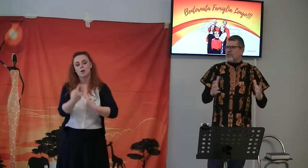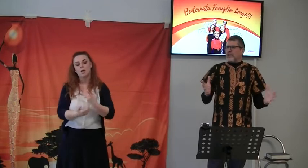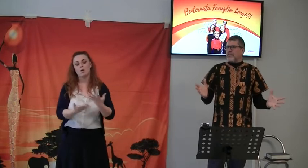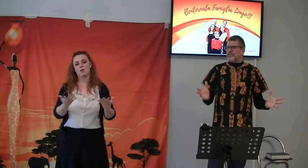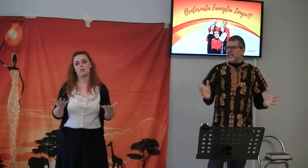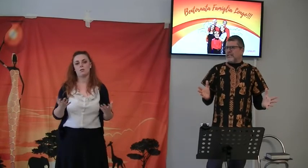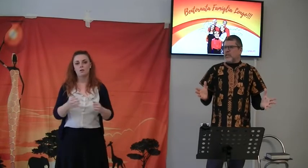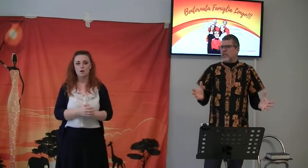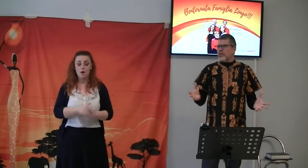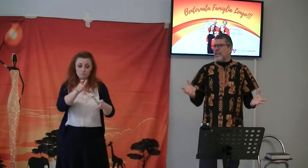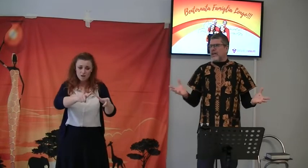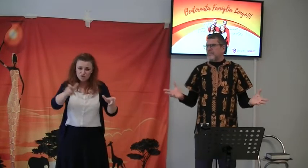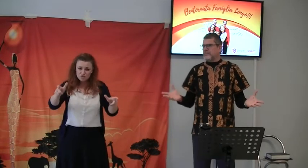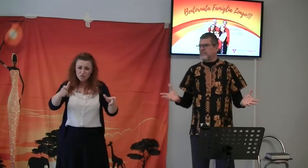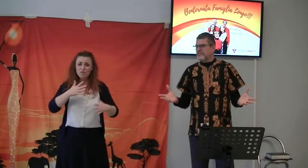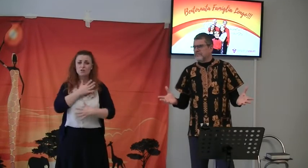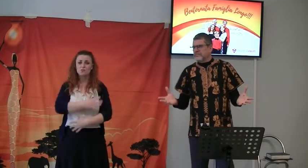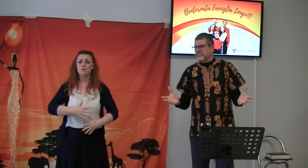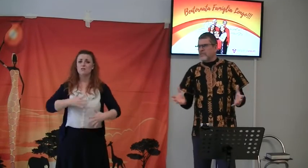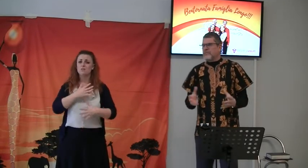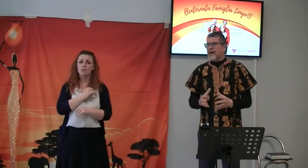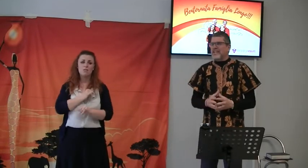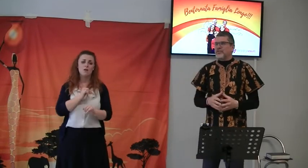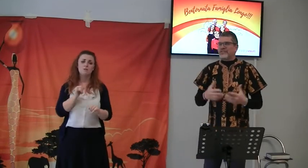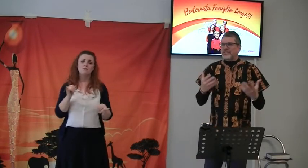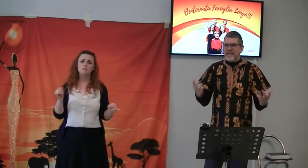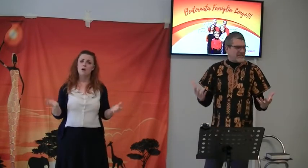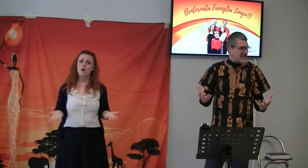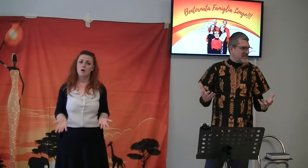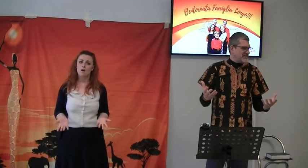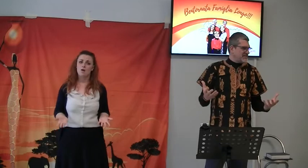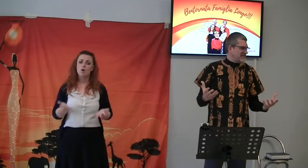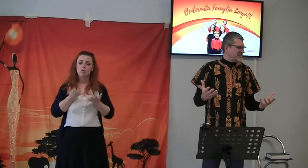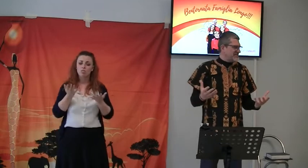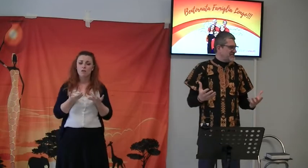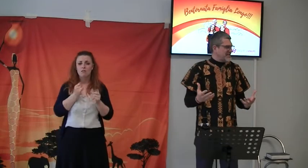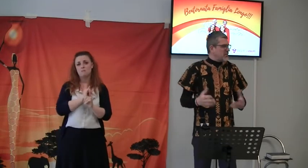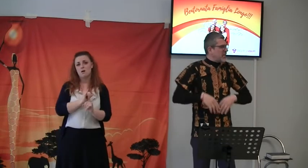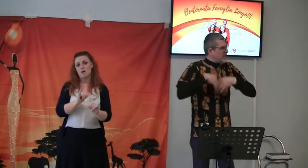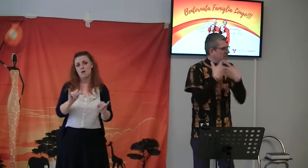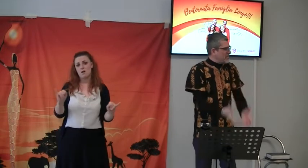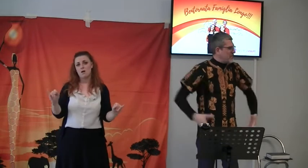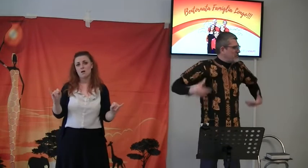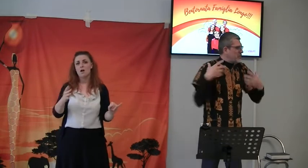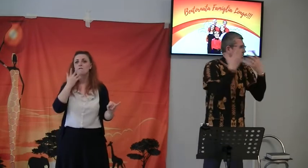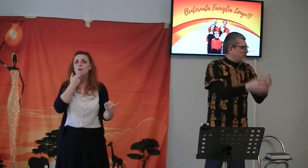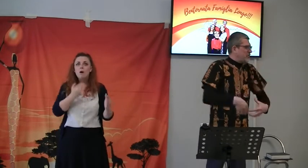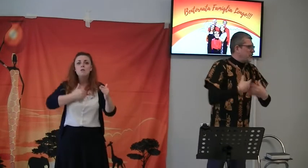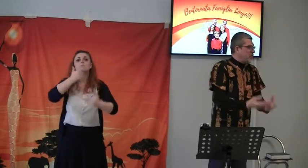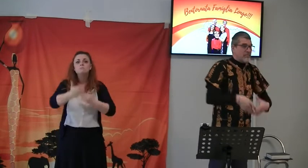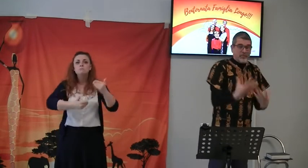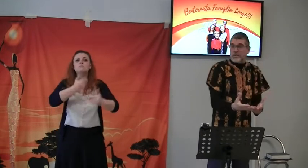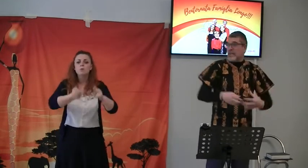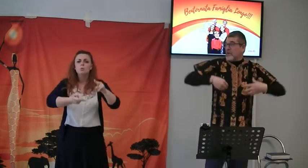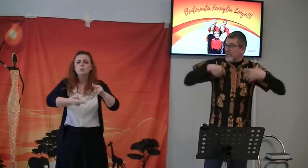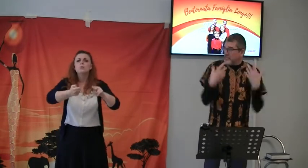Gente che non è mai contenta di quello che ha. Non è mai soddisfatta, vorrebbe sempre di più, di più, di